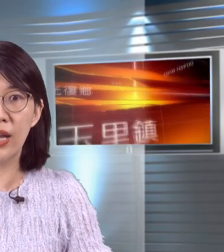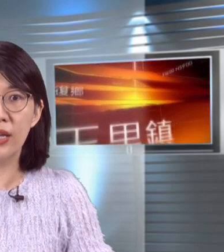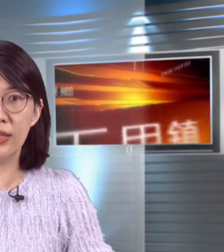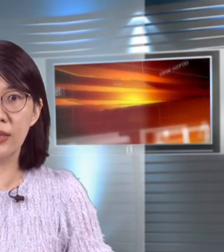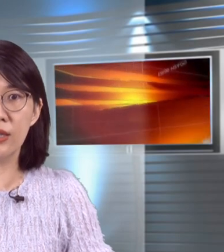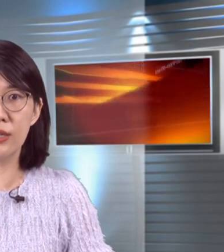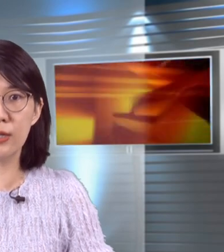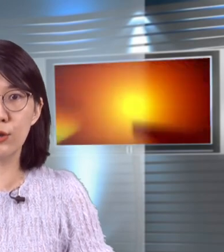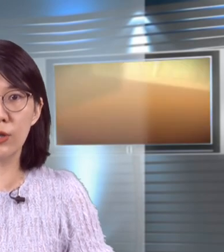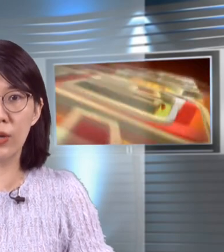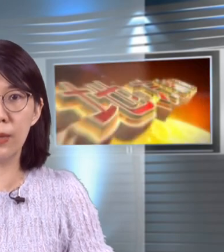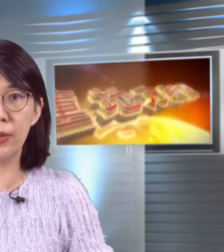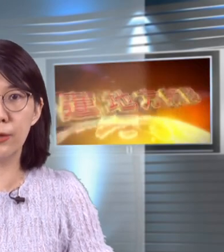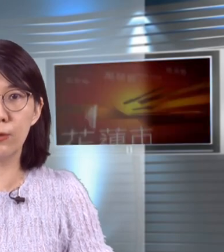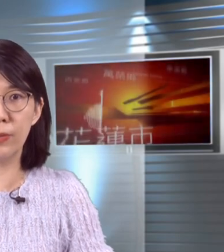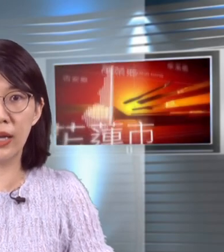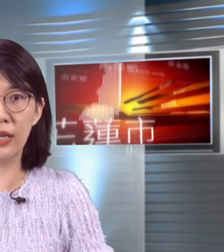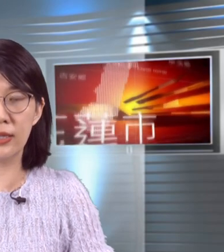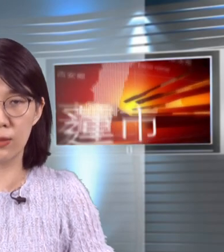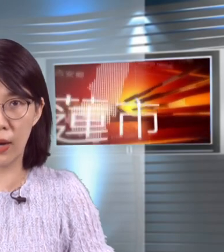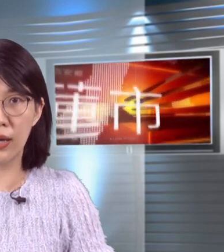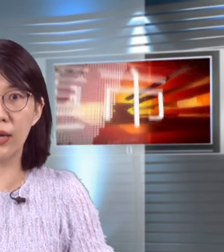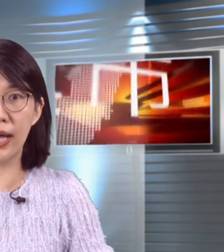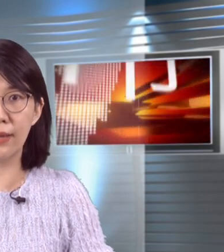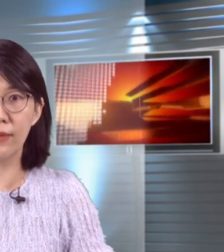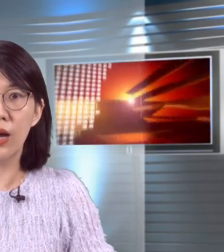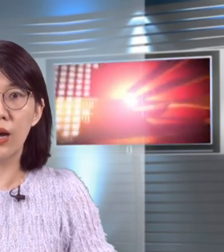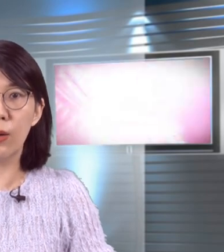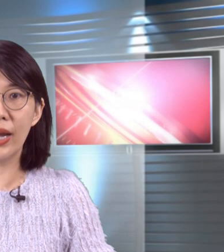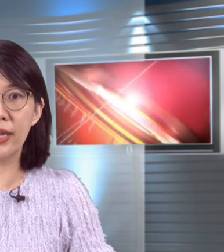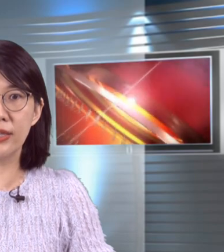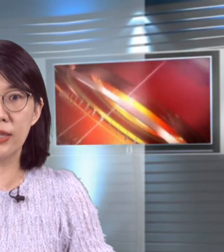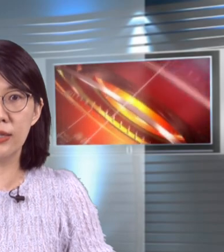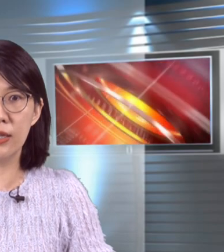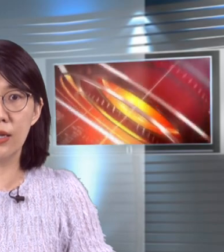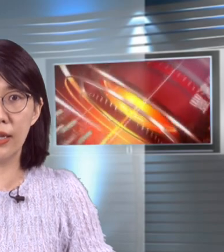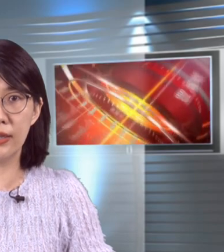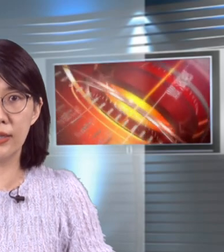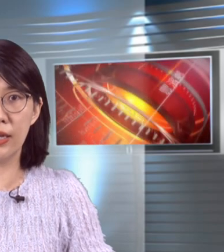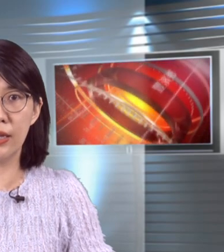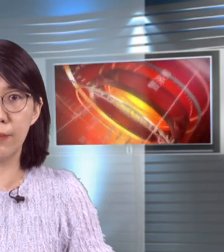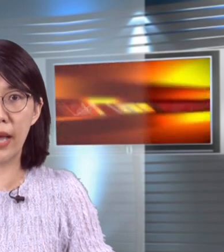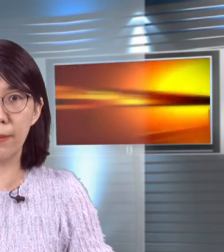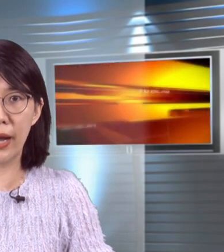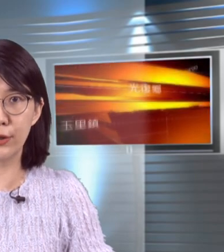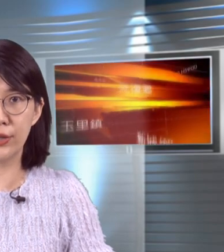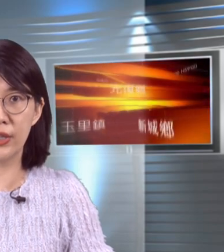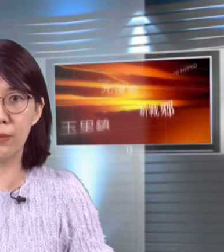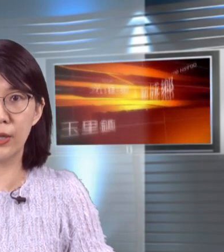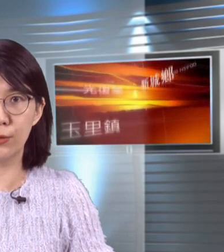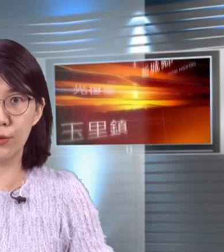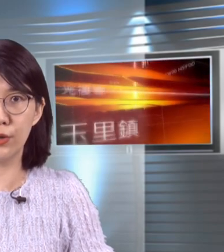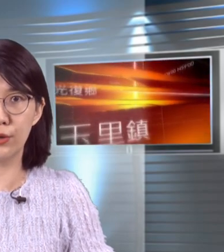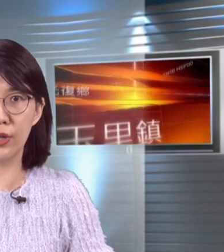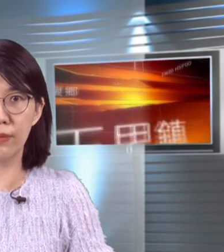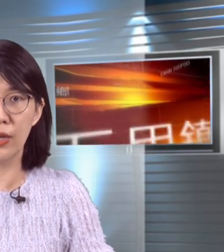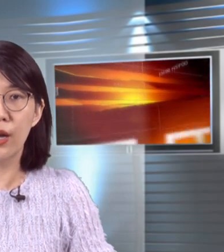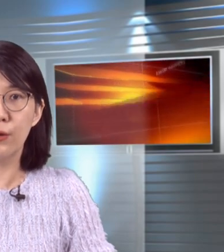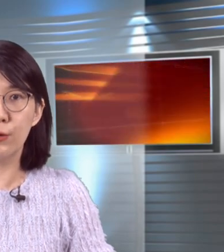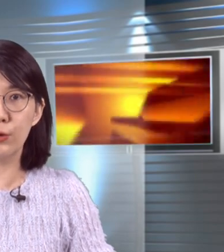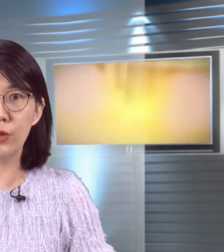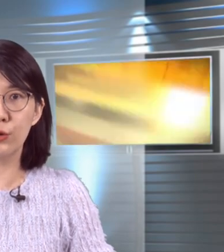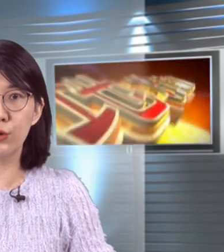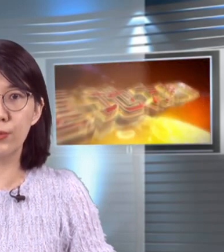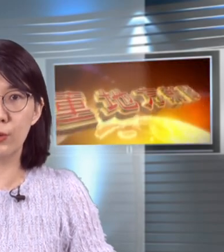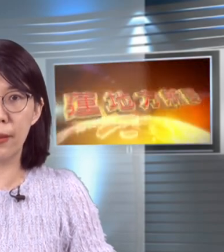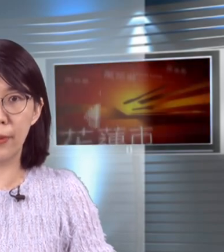85720例，新增了49例本土病例死亡个案，而花莲新增了1187名确诊。